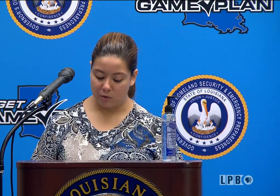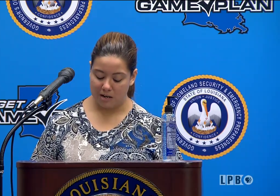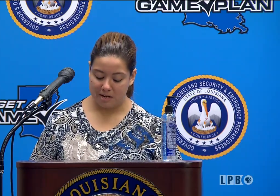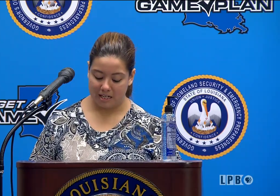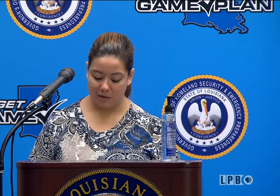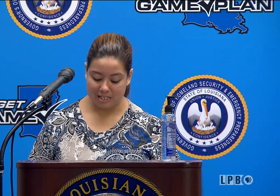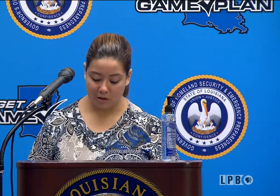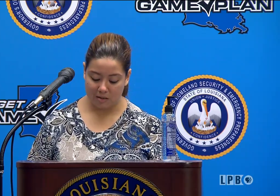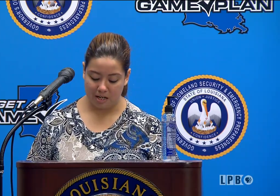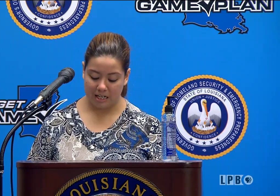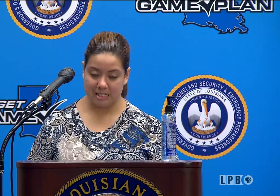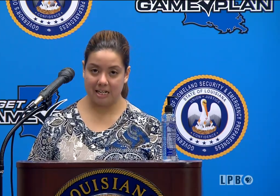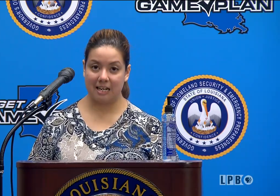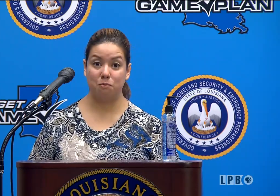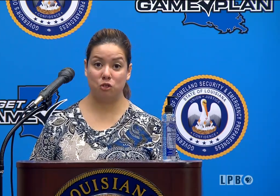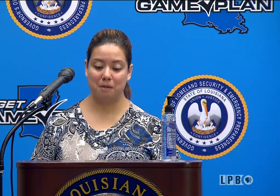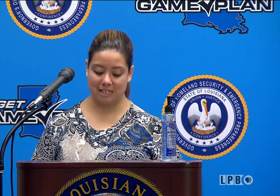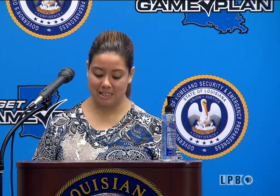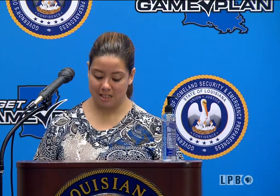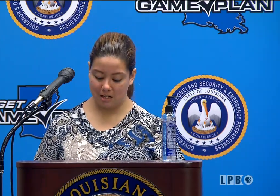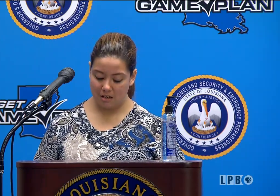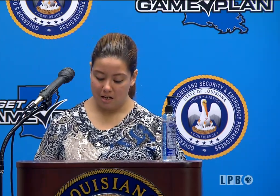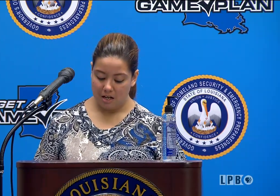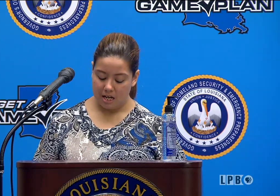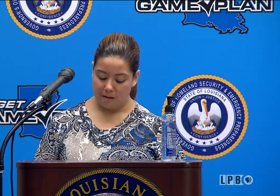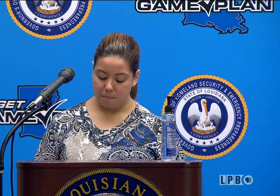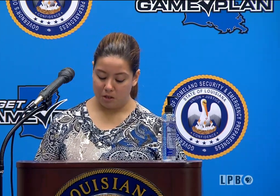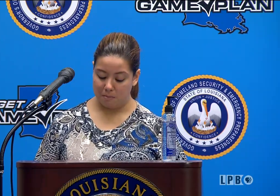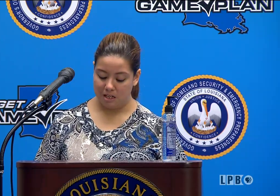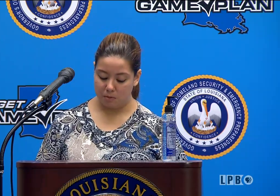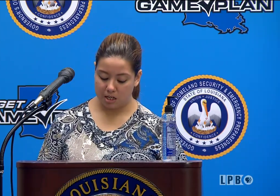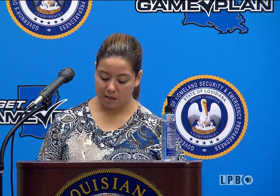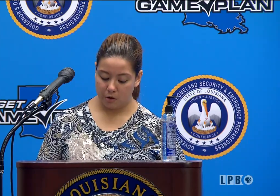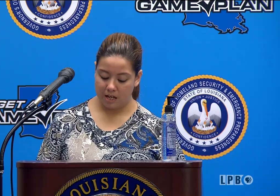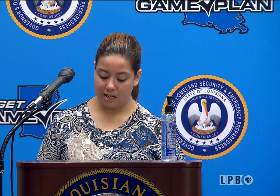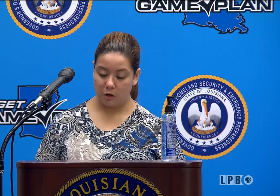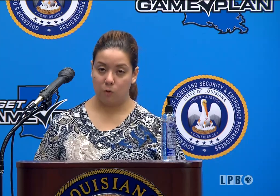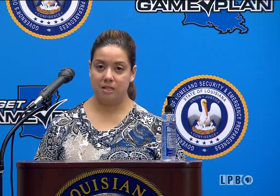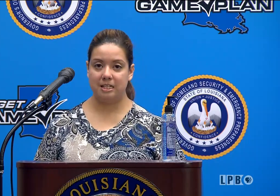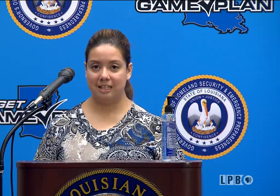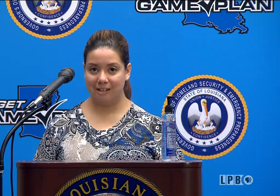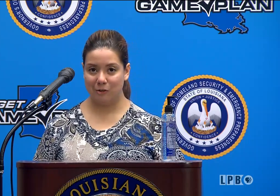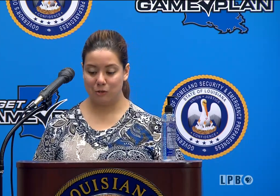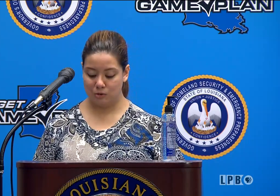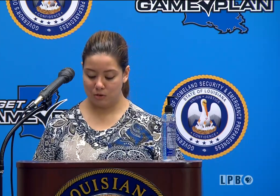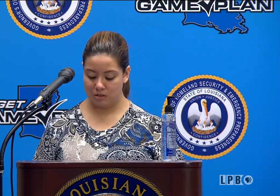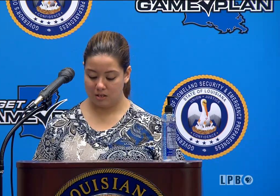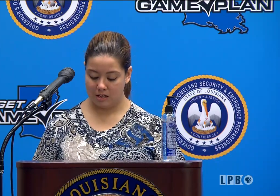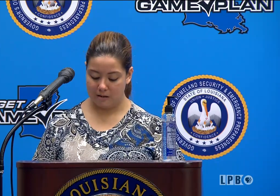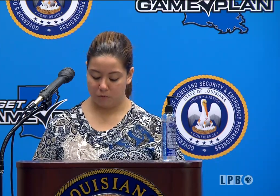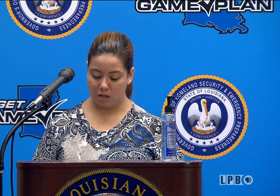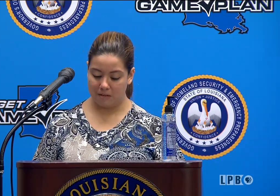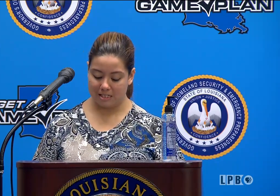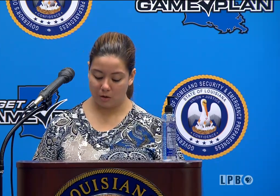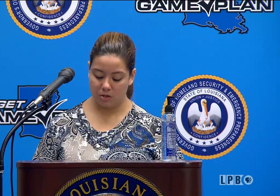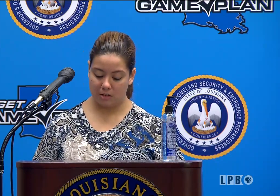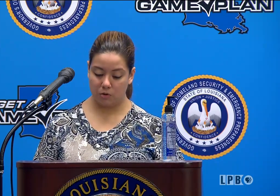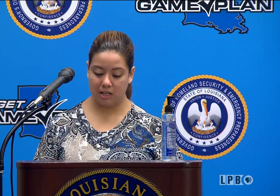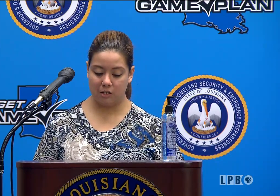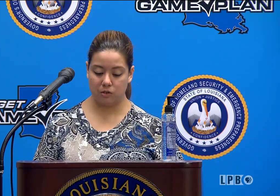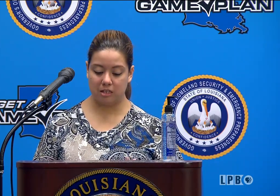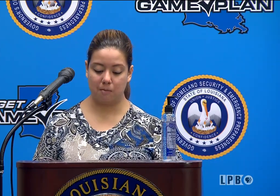han declarado un estado de emergencia y hay muchos más que siguen. Pero también tenemos que recordar que el COVID sigue entre nosotros, todavía